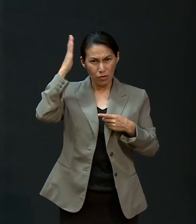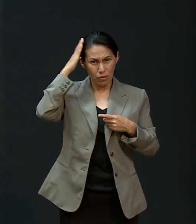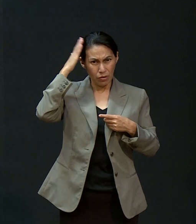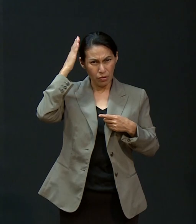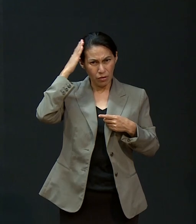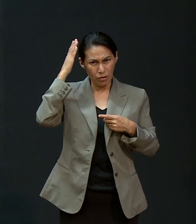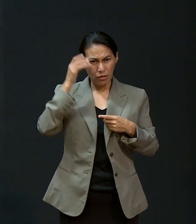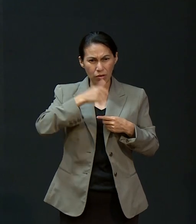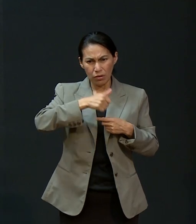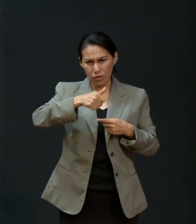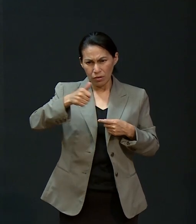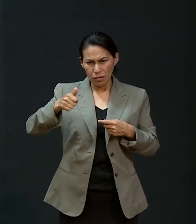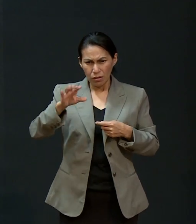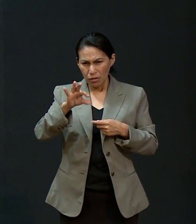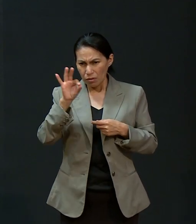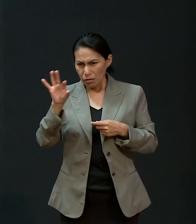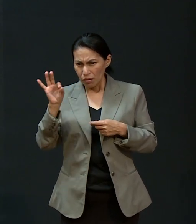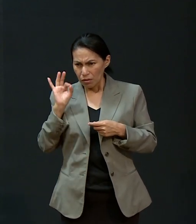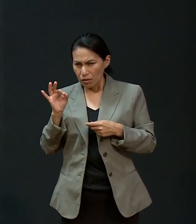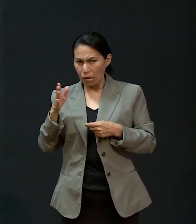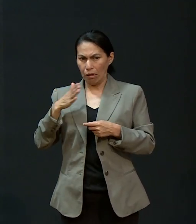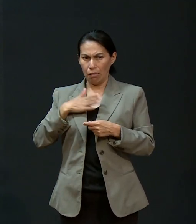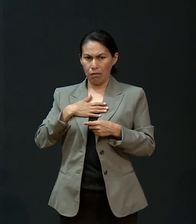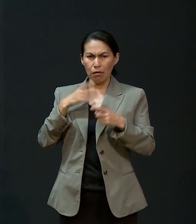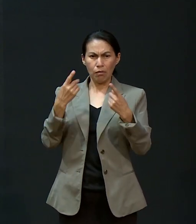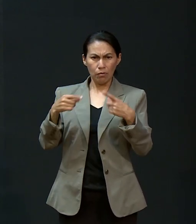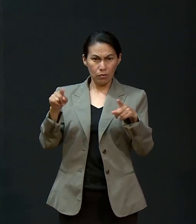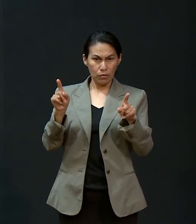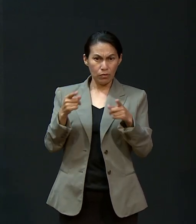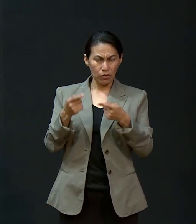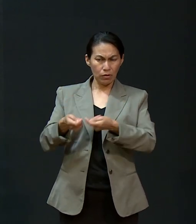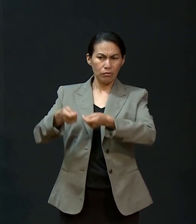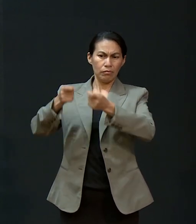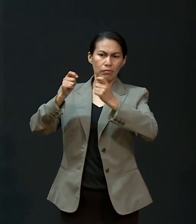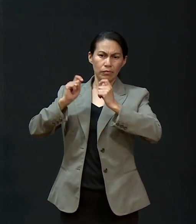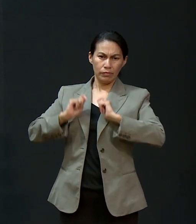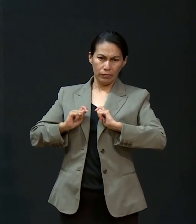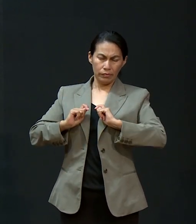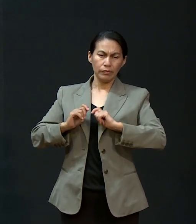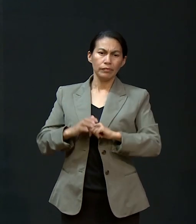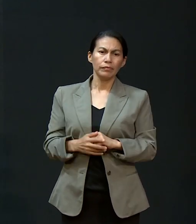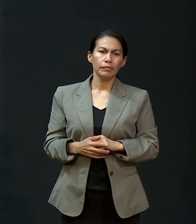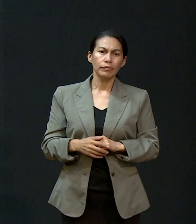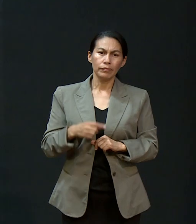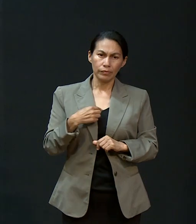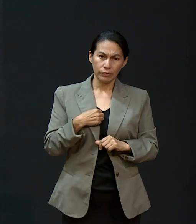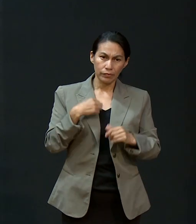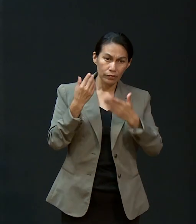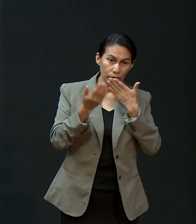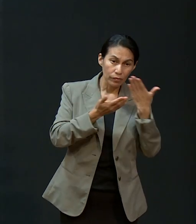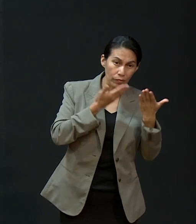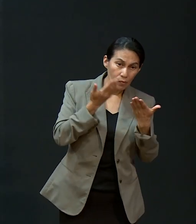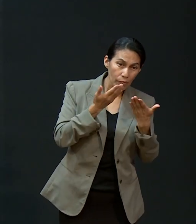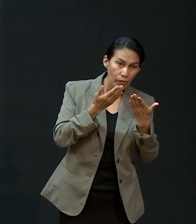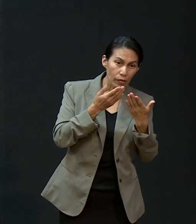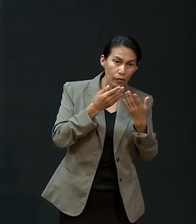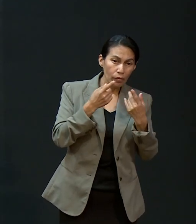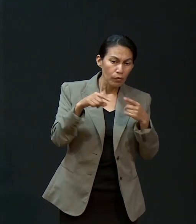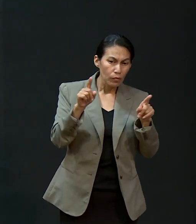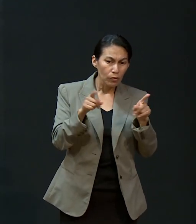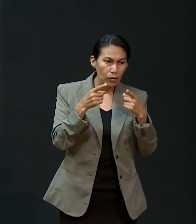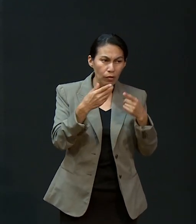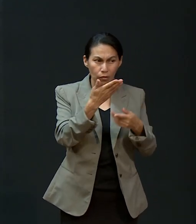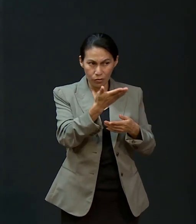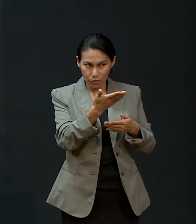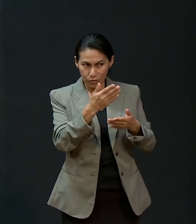se me dio un cargo de música. Yo no, sí he estudiado música, la estudié con su esposa, la